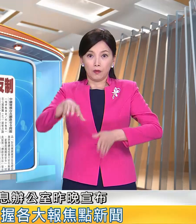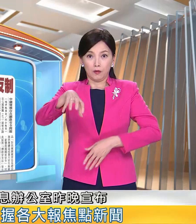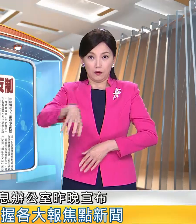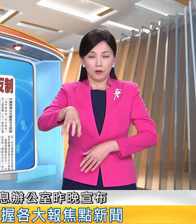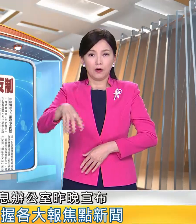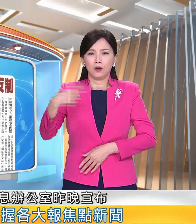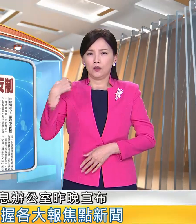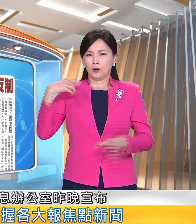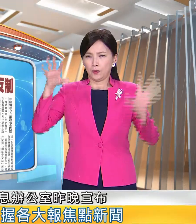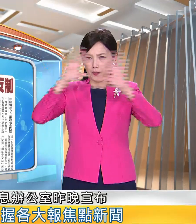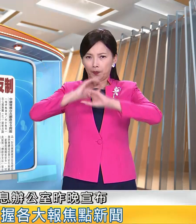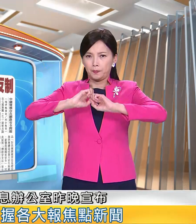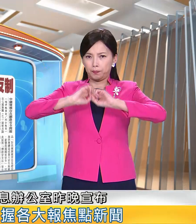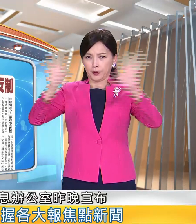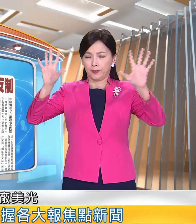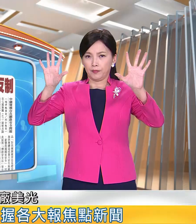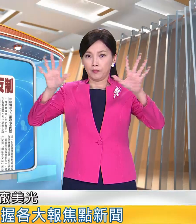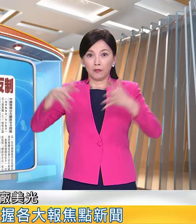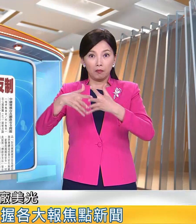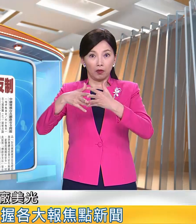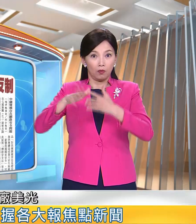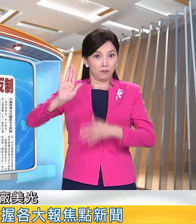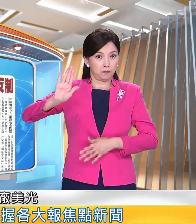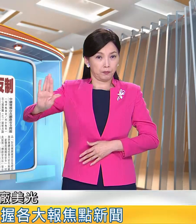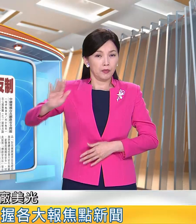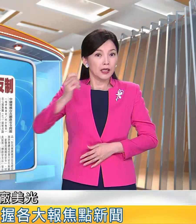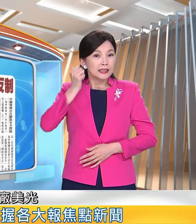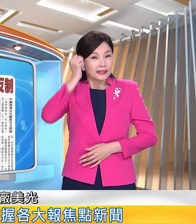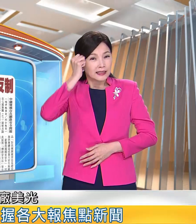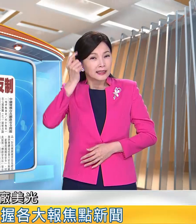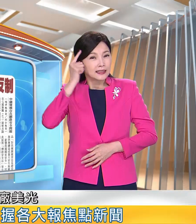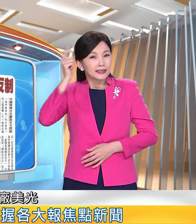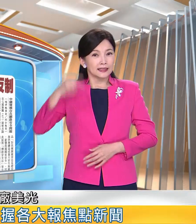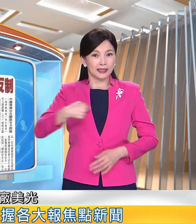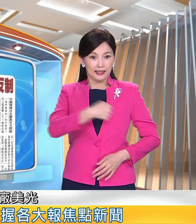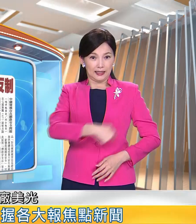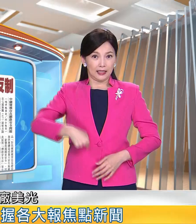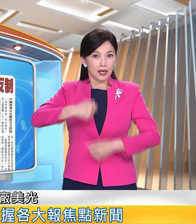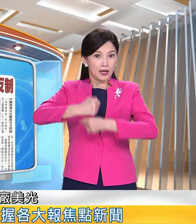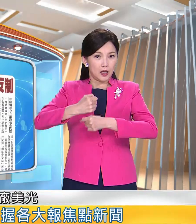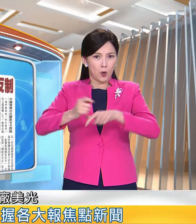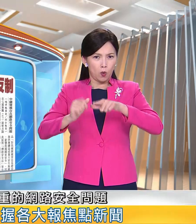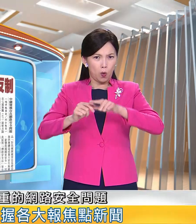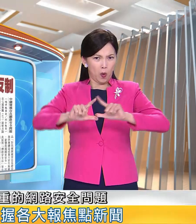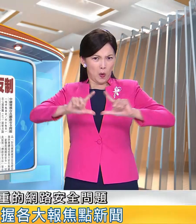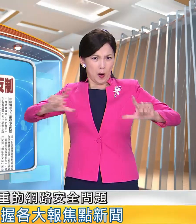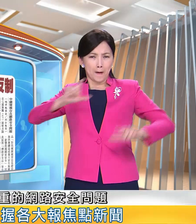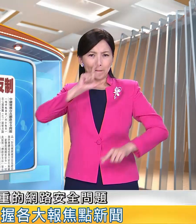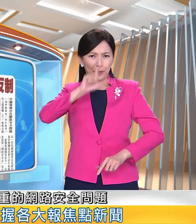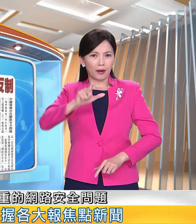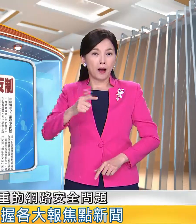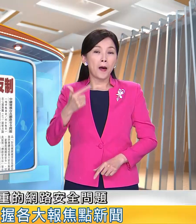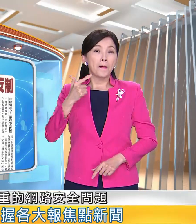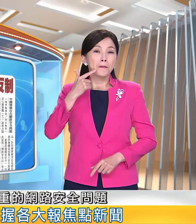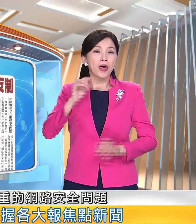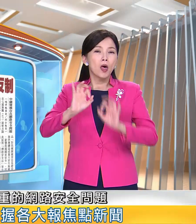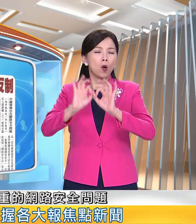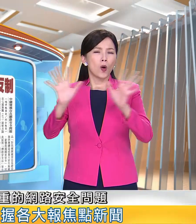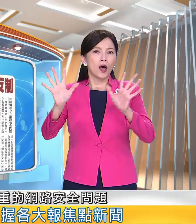昨晚宣布，美国记忆体大厂美光 产品存在较严重的网络